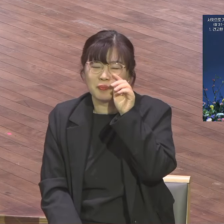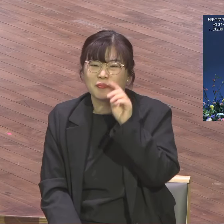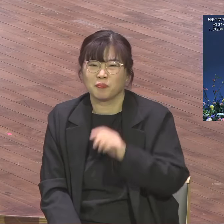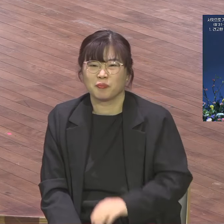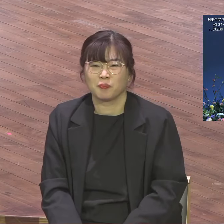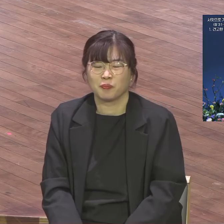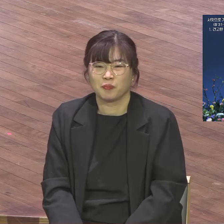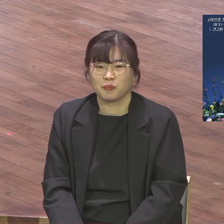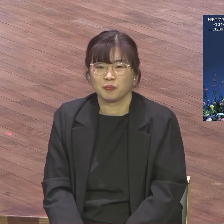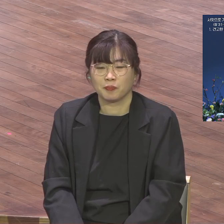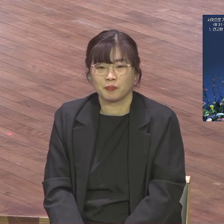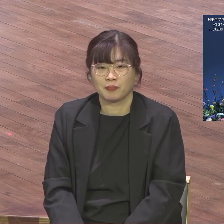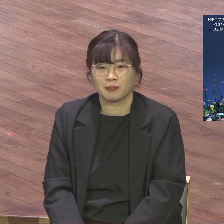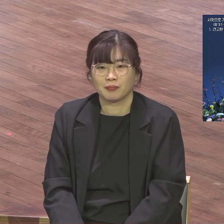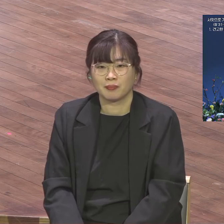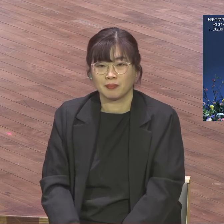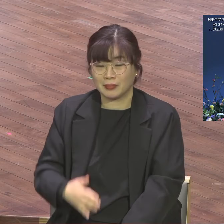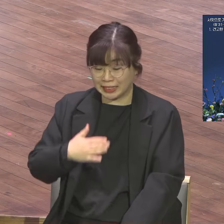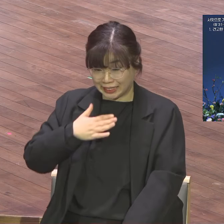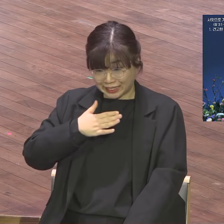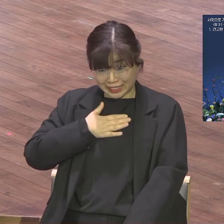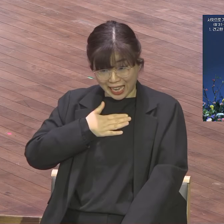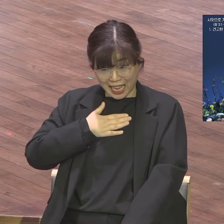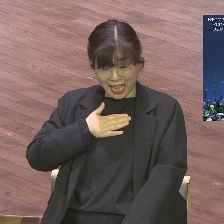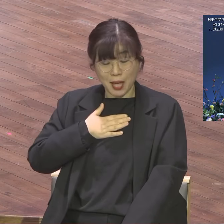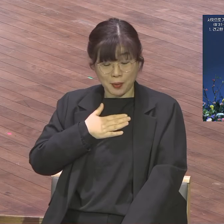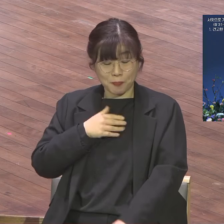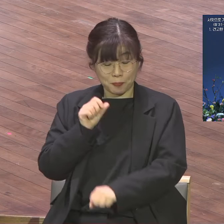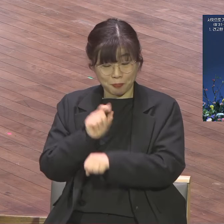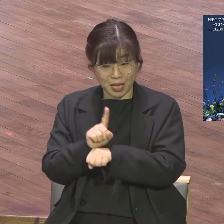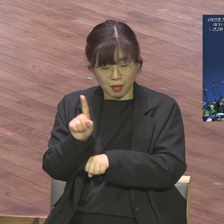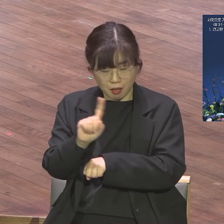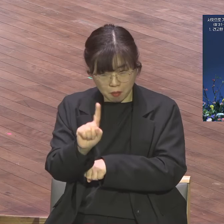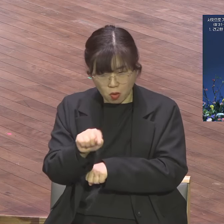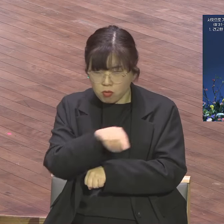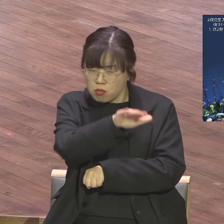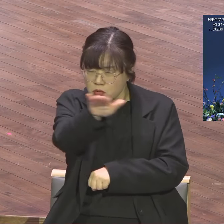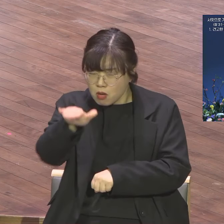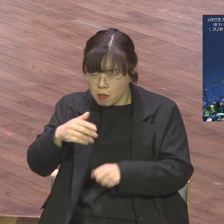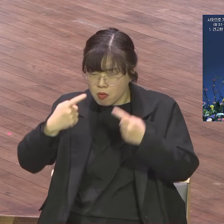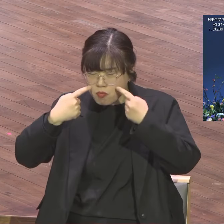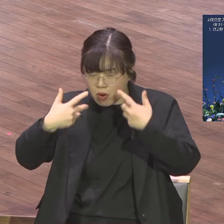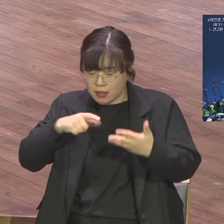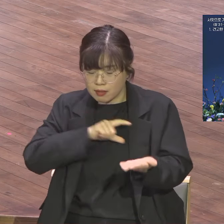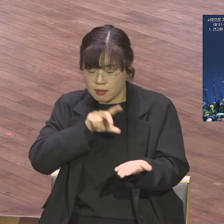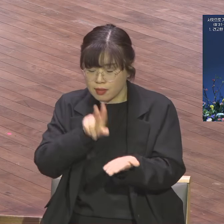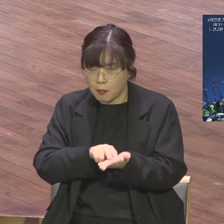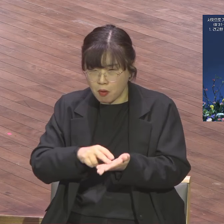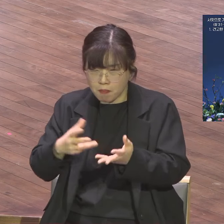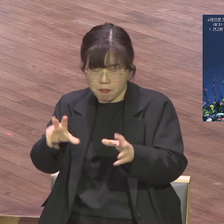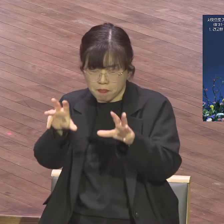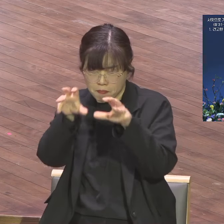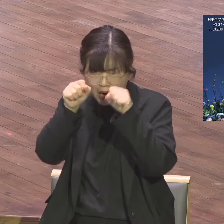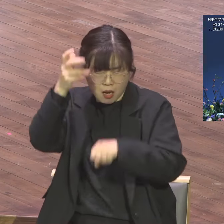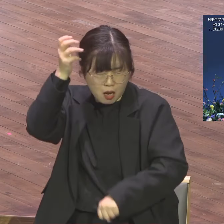저는요 설교 제목을 길게 안 잡습니다. 언제나 빨리 외울 수 있도록 간단하게 잡습니다.